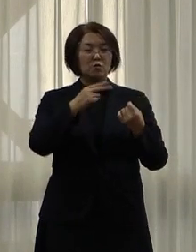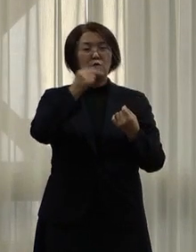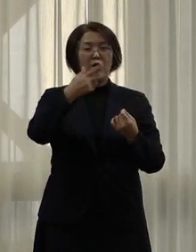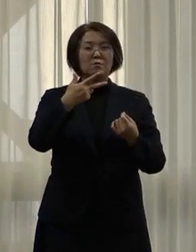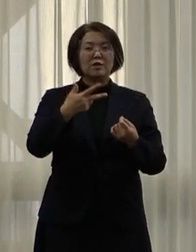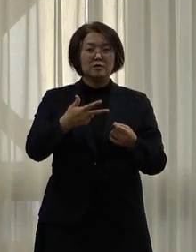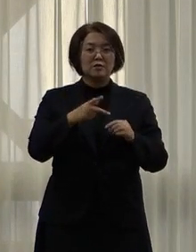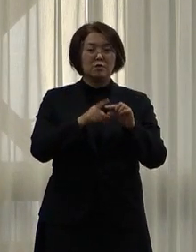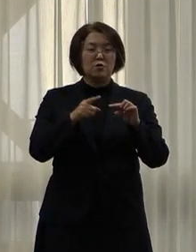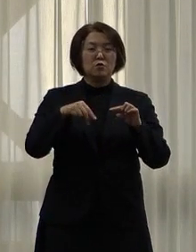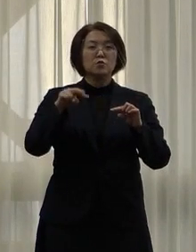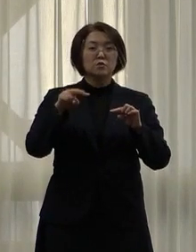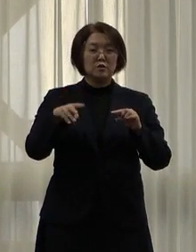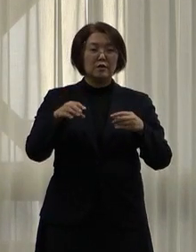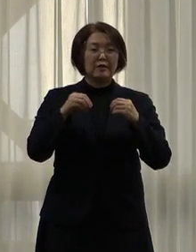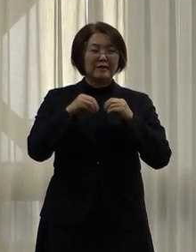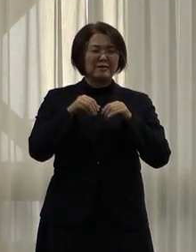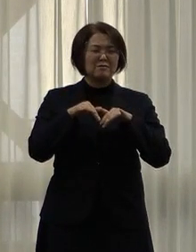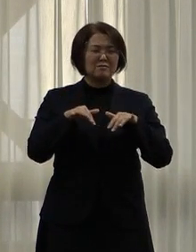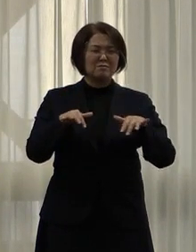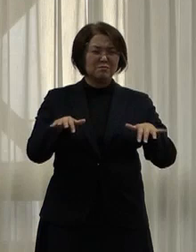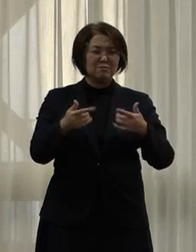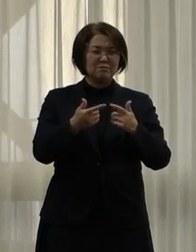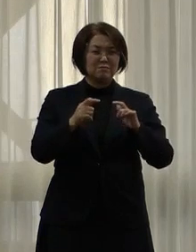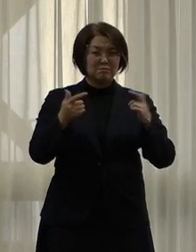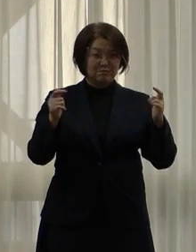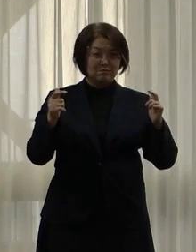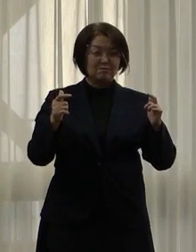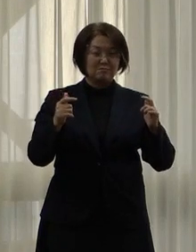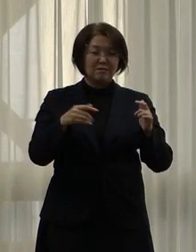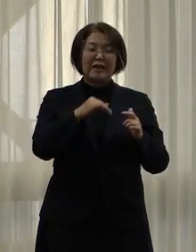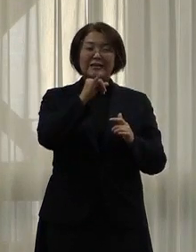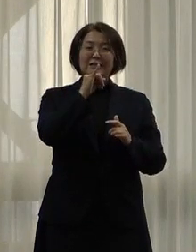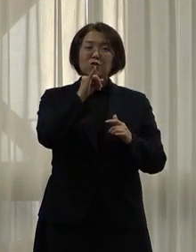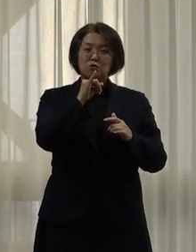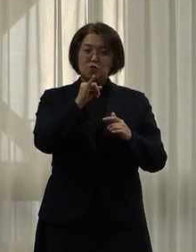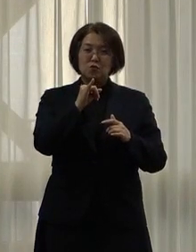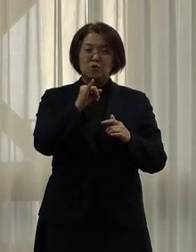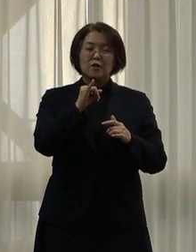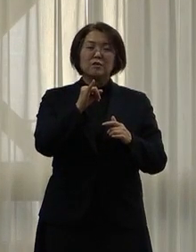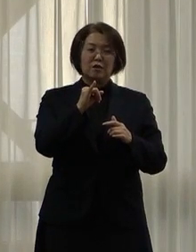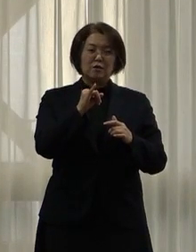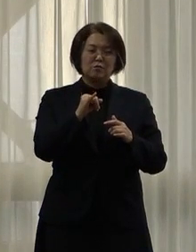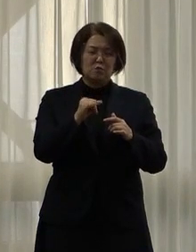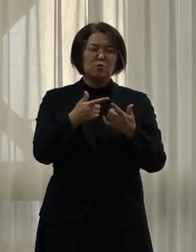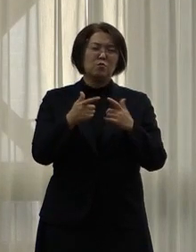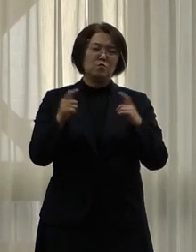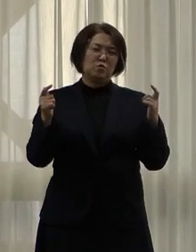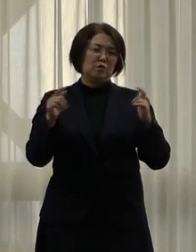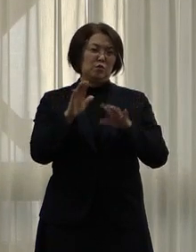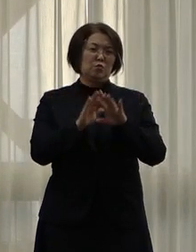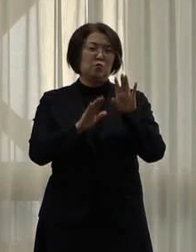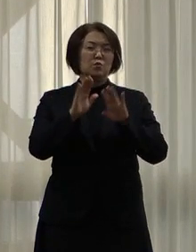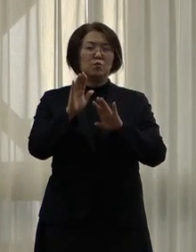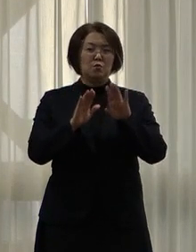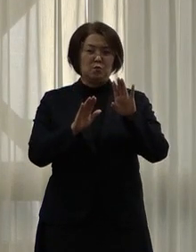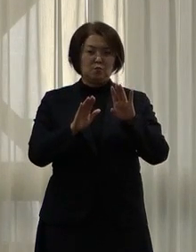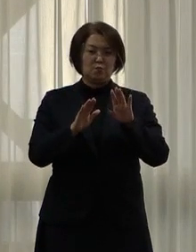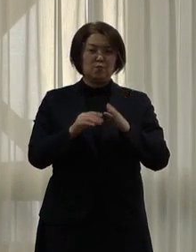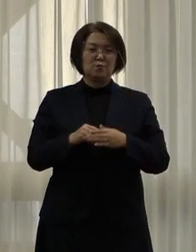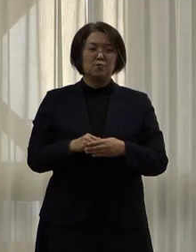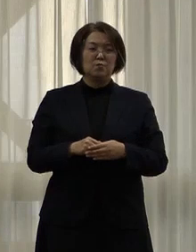中心に感染の拡大が、インフルエンザの季節インフルエンザの感染も拡大をしてきております